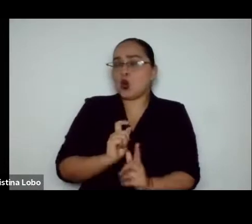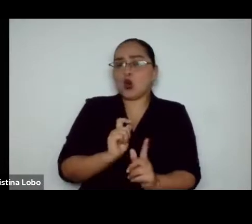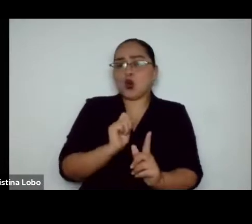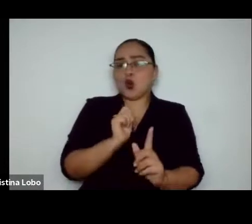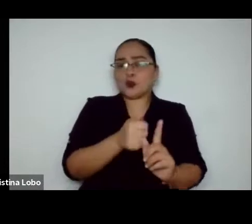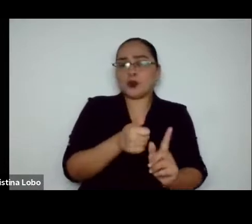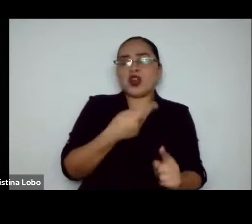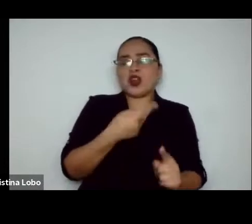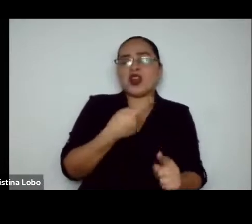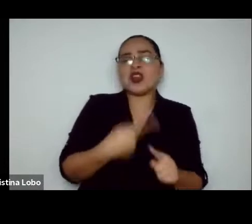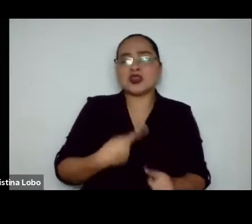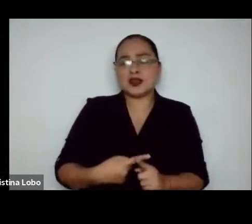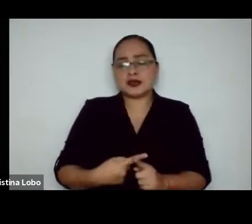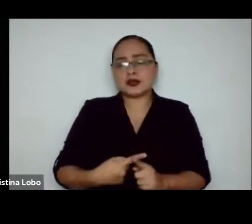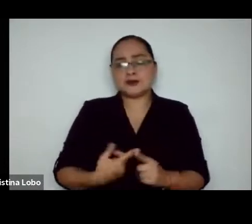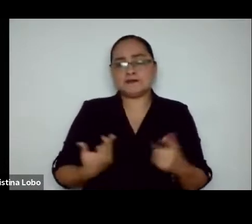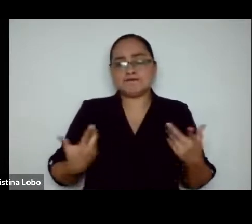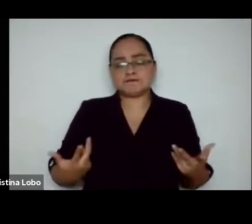limita